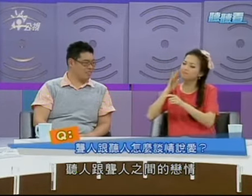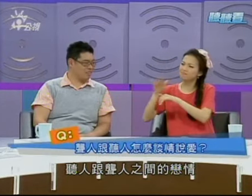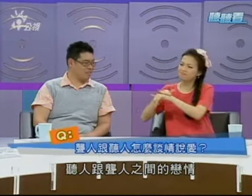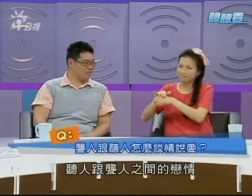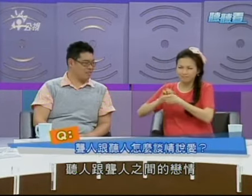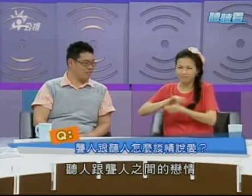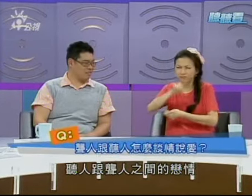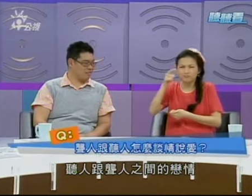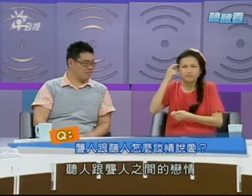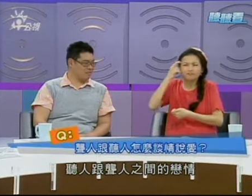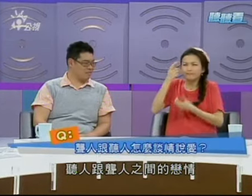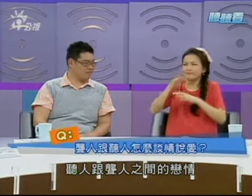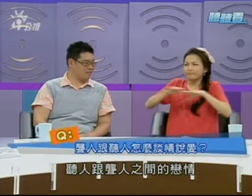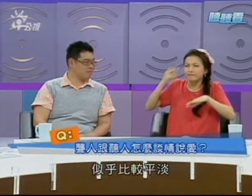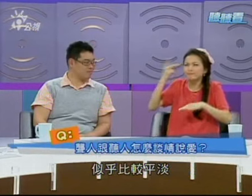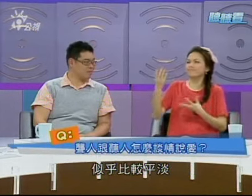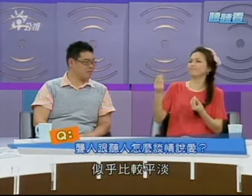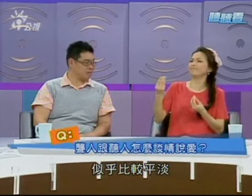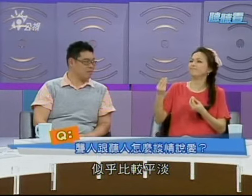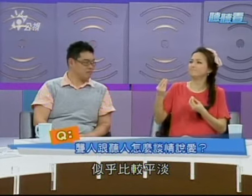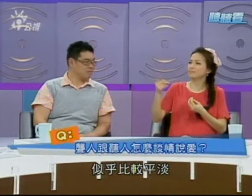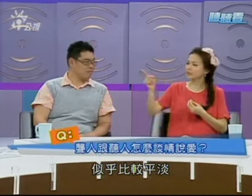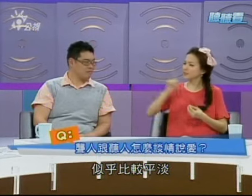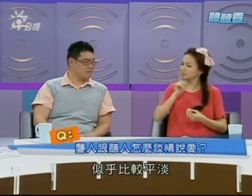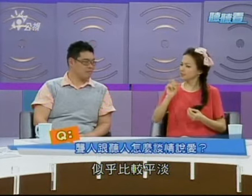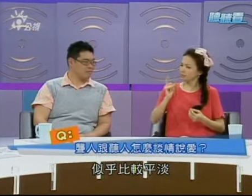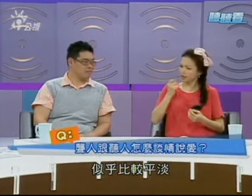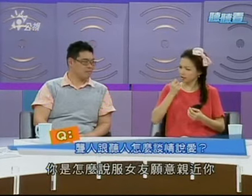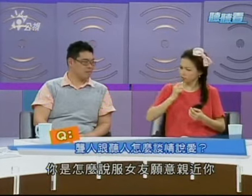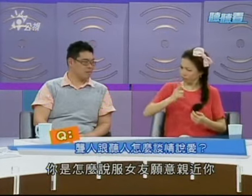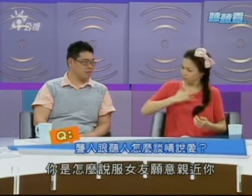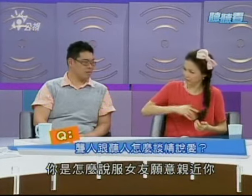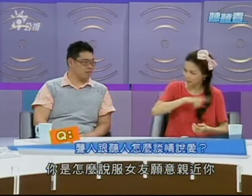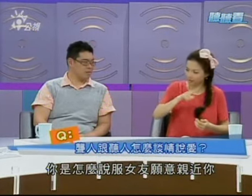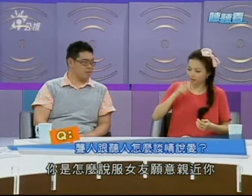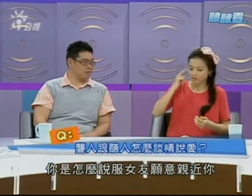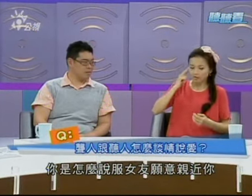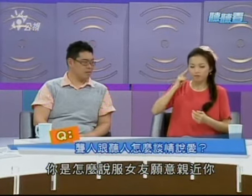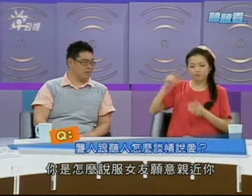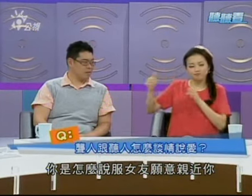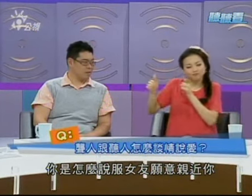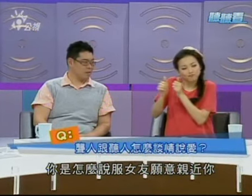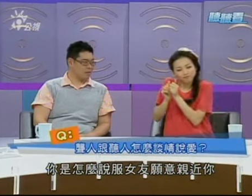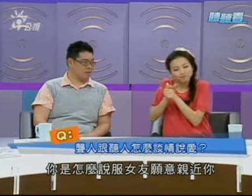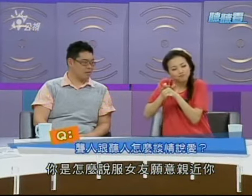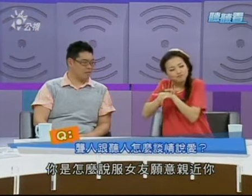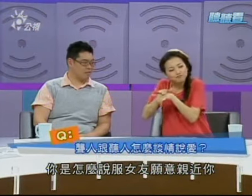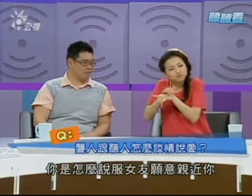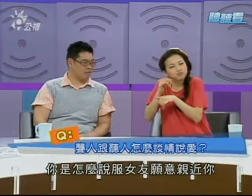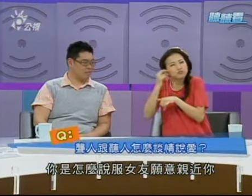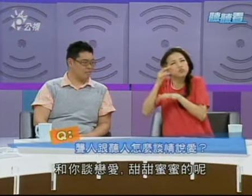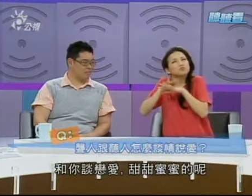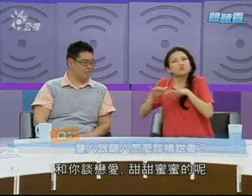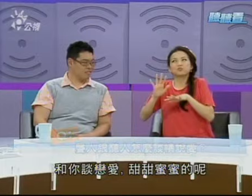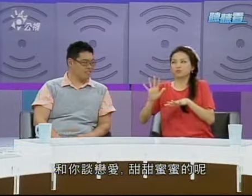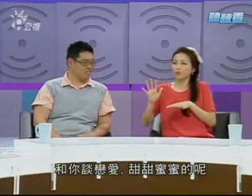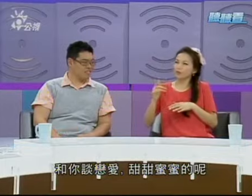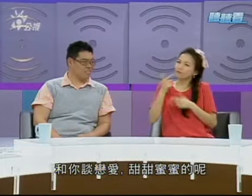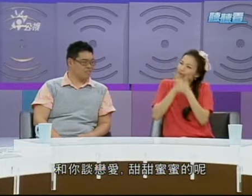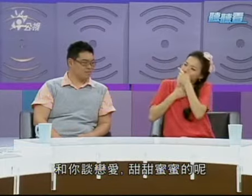跟龙人之间的恋情似乎比较平淡你是怎么说服女友愿意亲近你和你谈恋爱甜